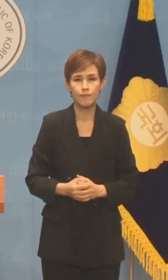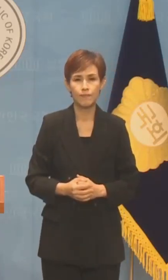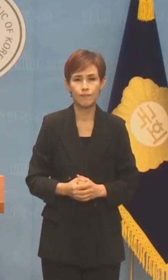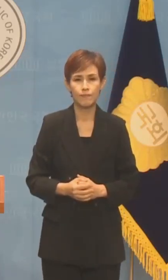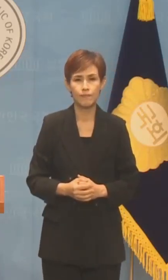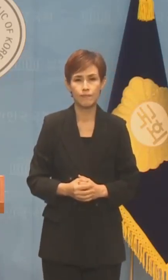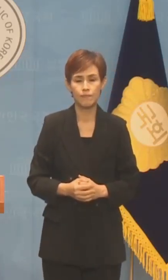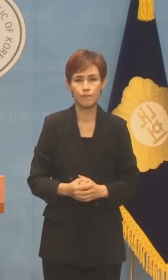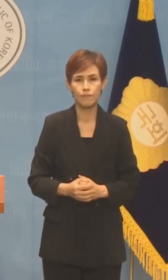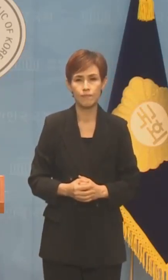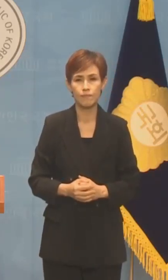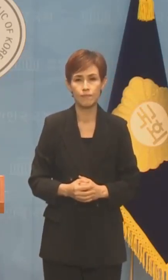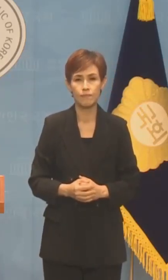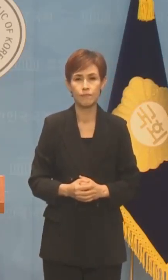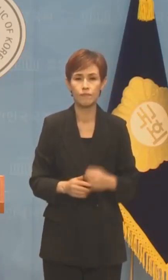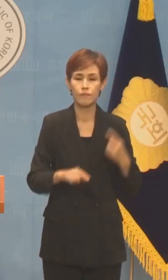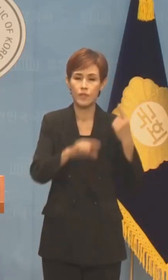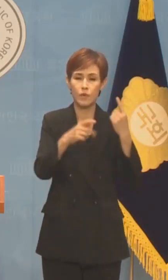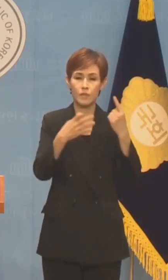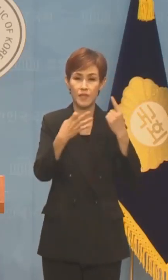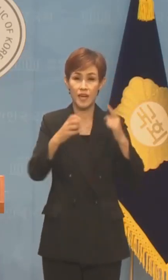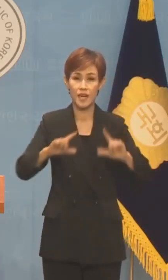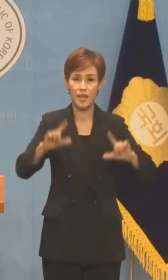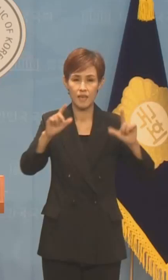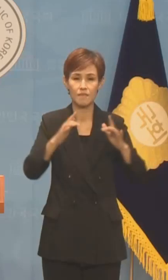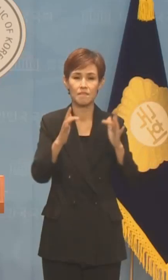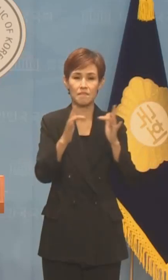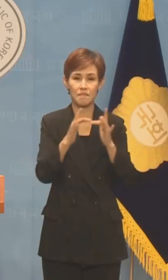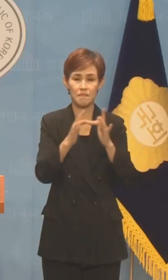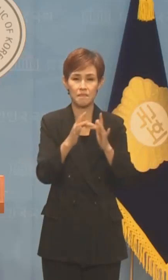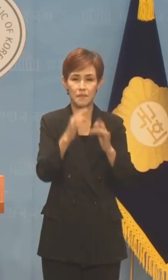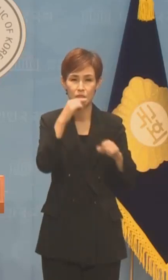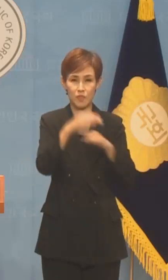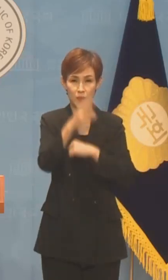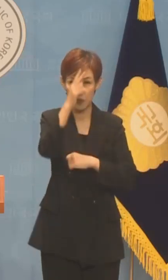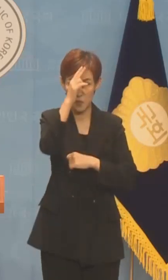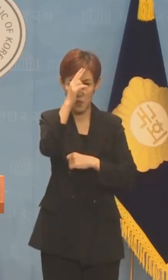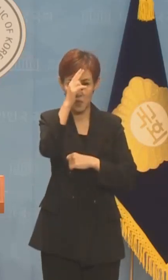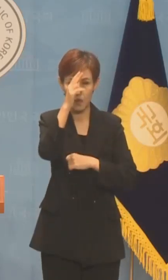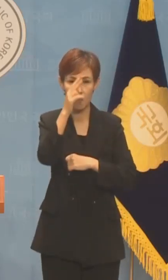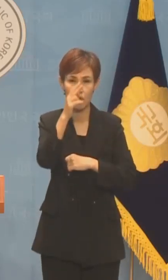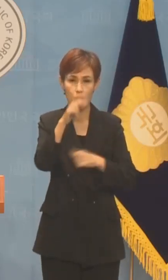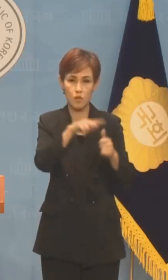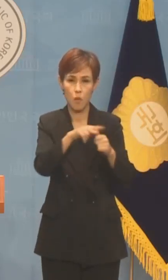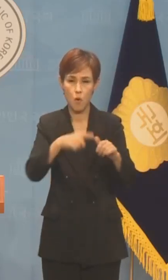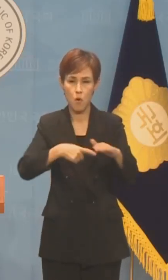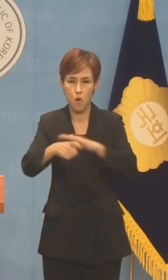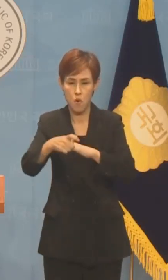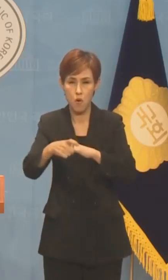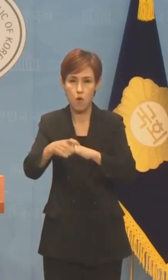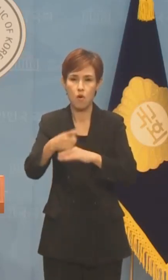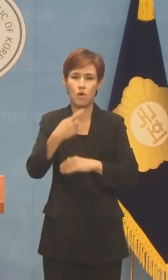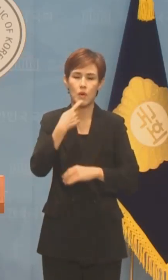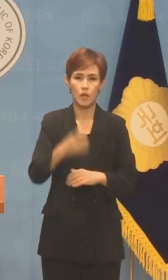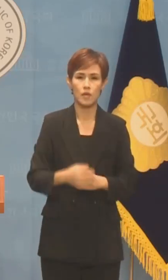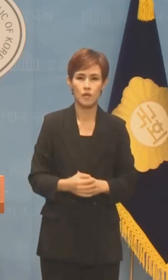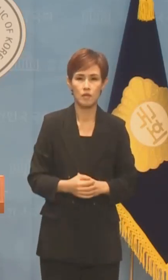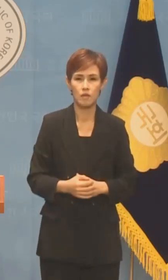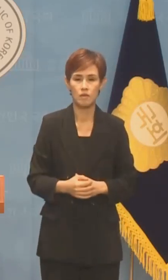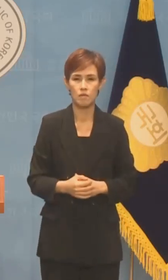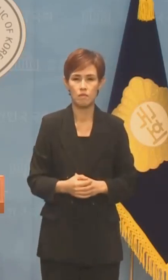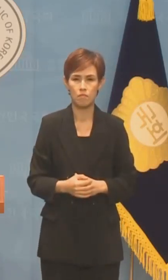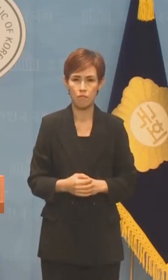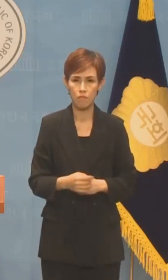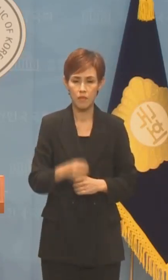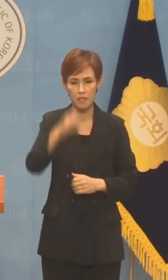계속되고 있습니다. 지난 1월 14일 민주파출소를 대상으로 한 정교한 해킹 공격이 감지되었습니다. 이는 단순한